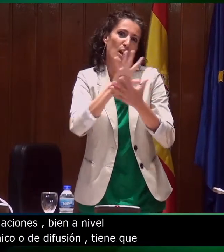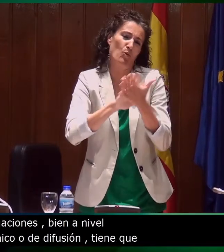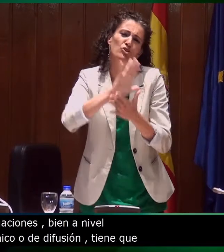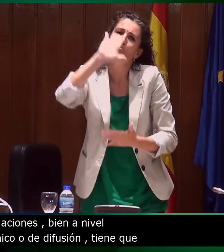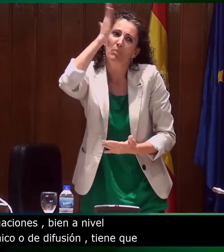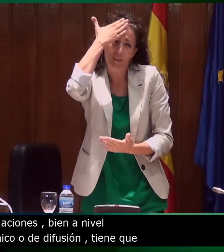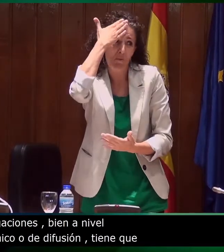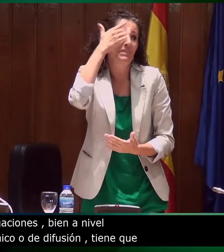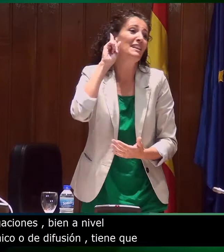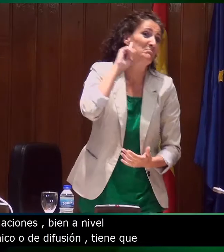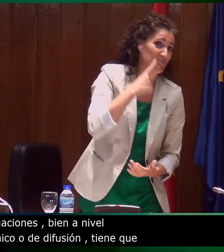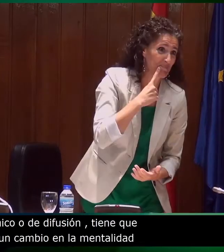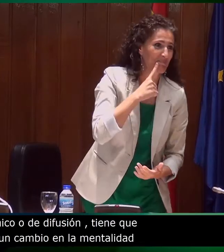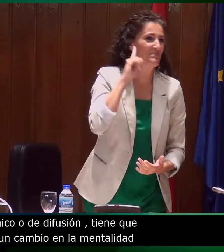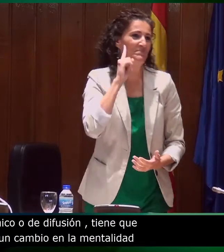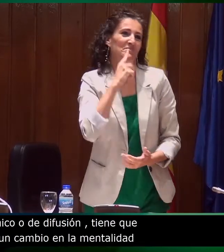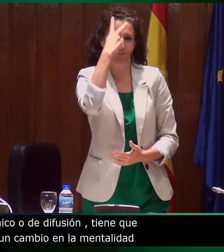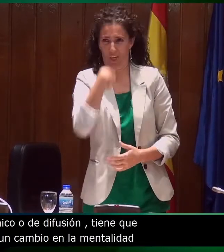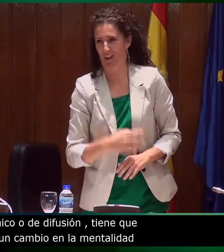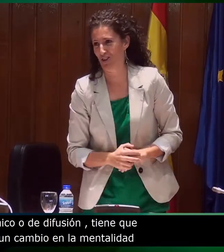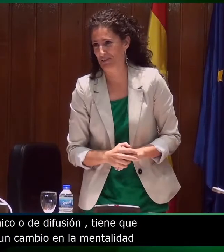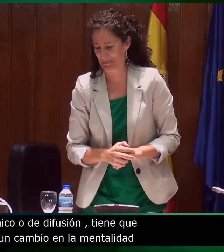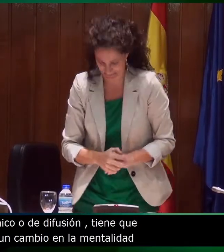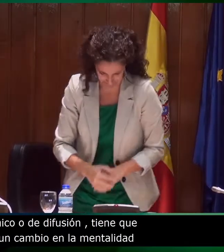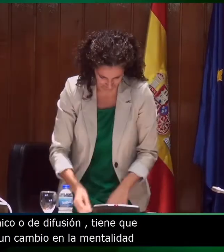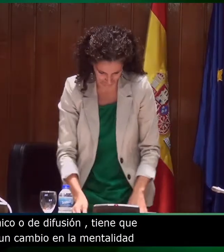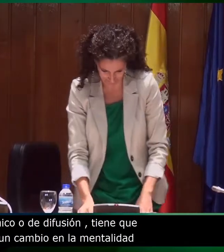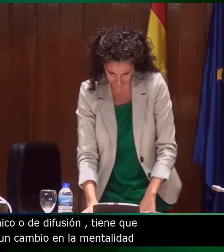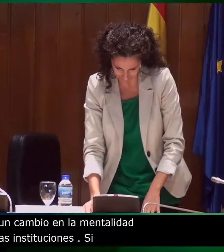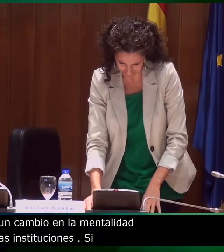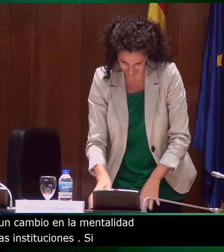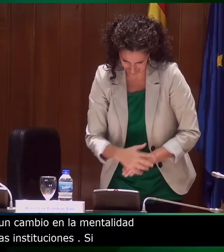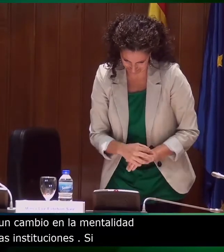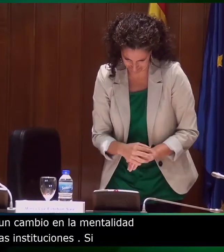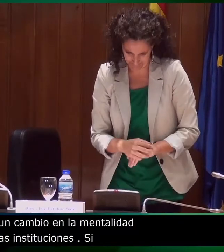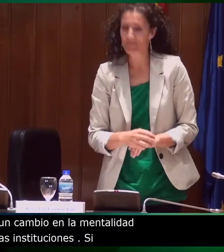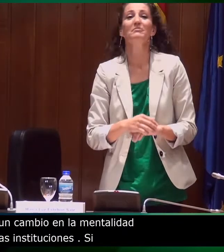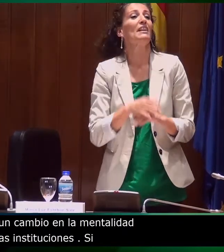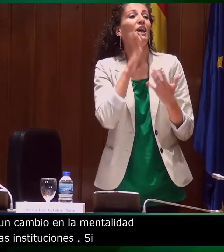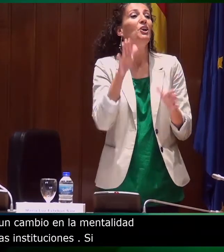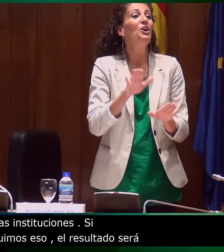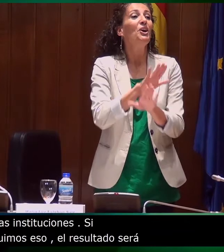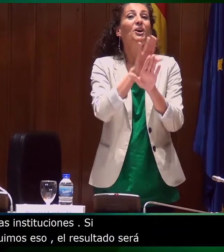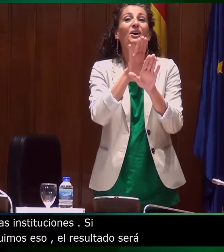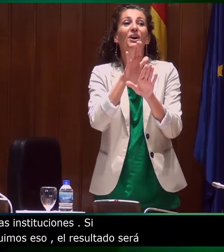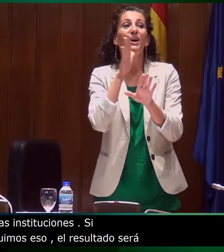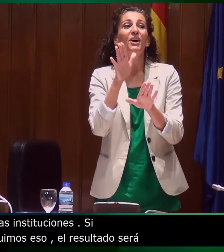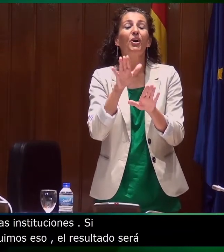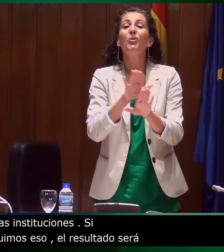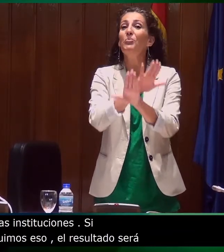que influirá favorablemente en la mejora de la calidad de vida de los usuarios de esta lengua las personas sordas